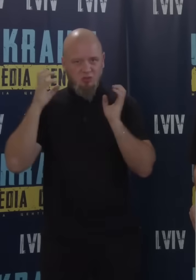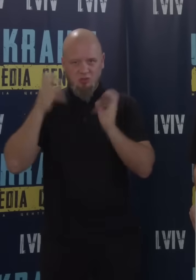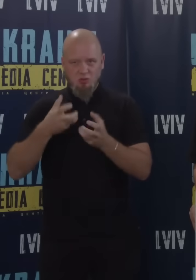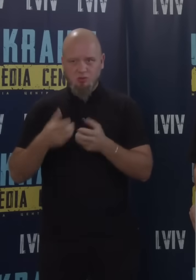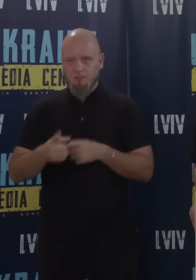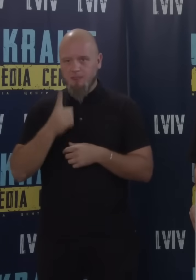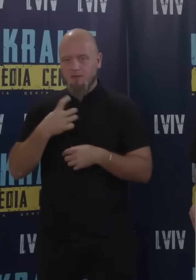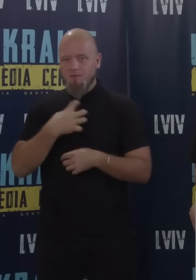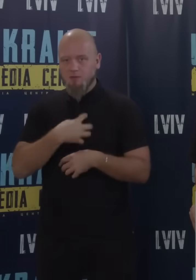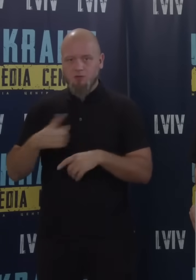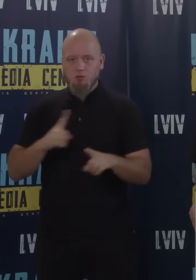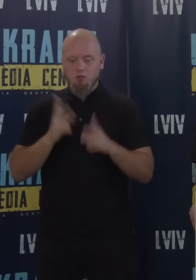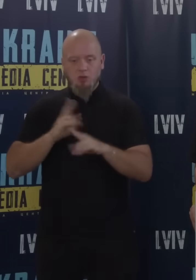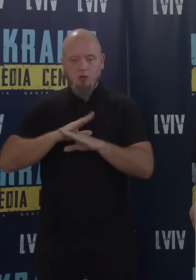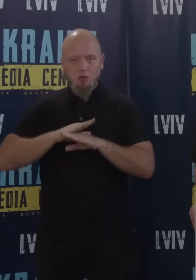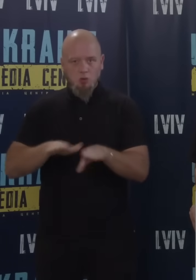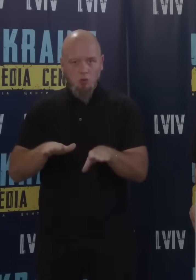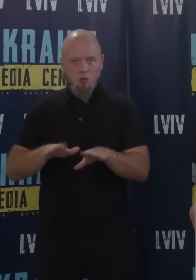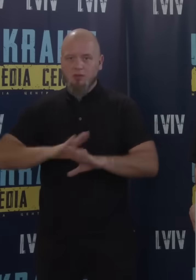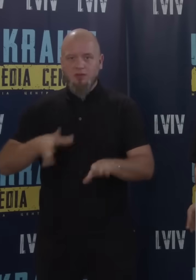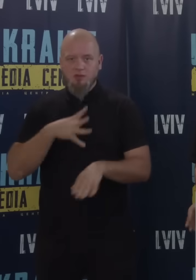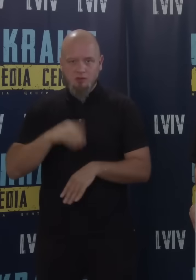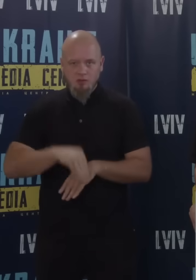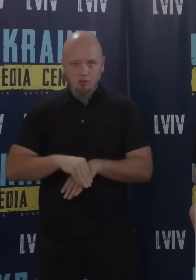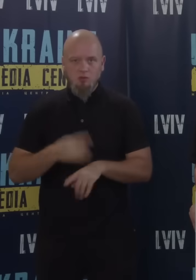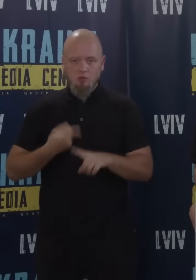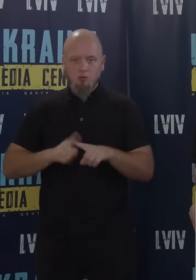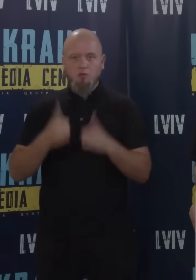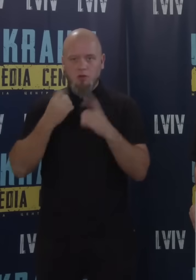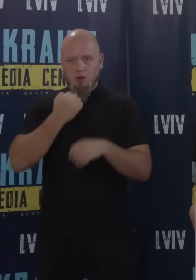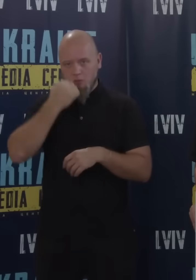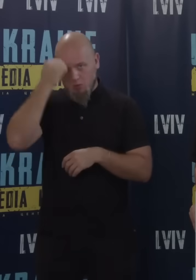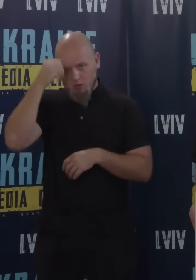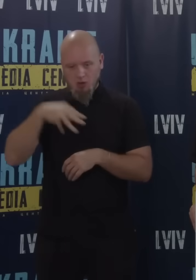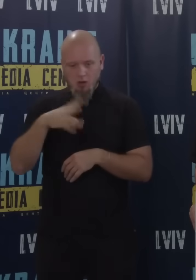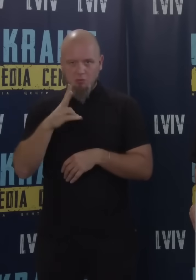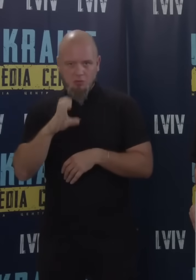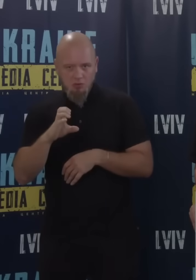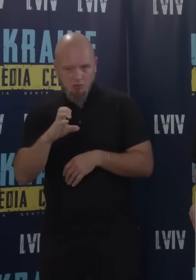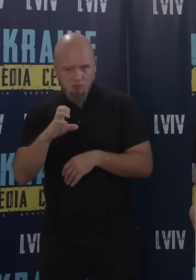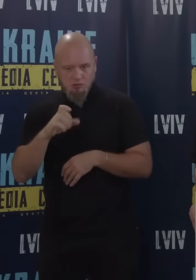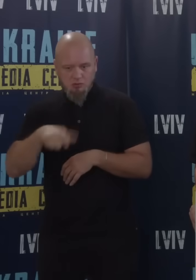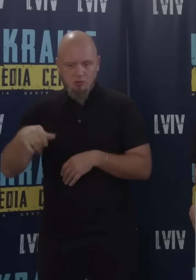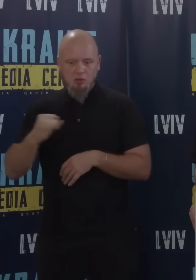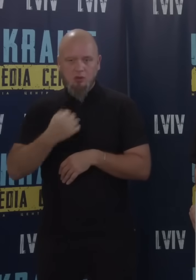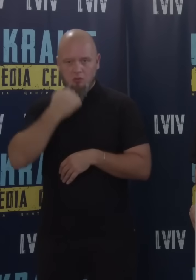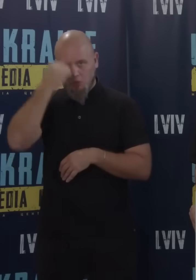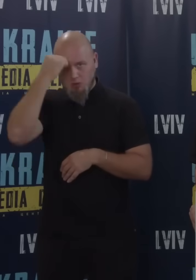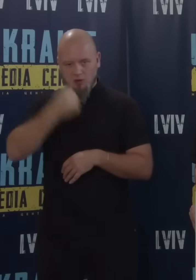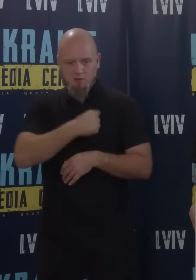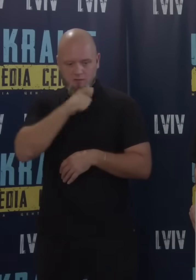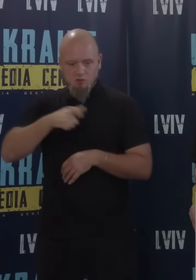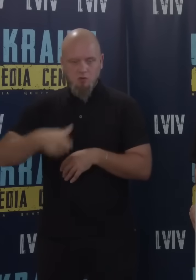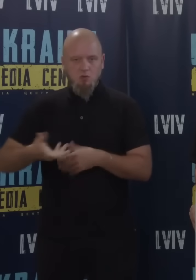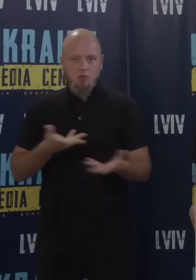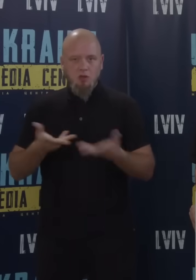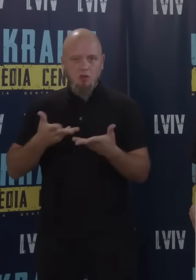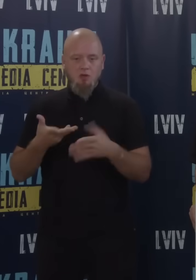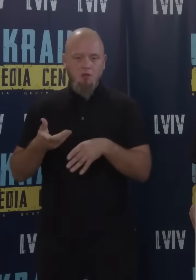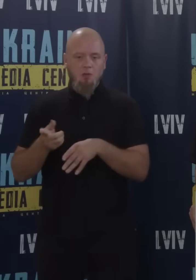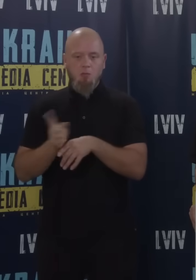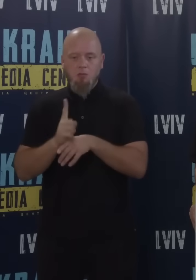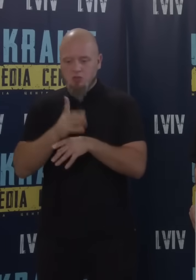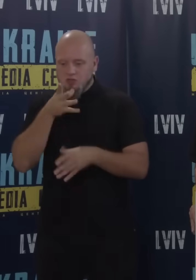серйозні. Але важливо, що ніхто не загинув, тому велика подяка МНСникам, ну і подяка військовим, які в